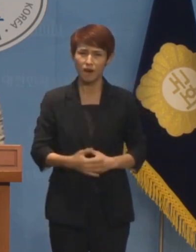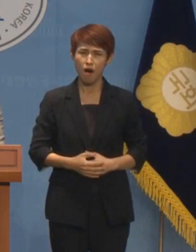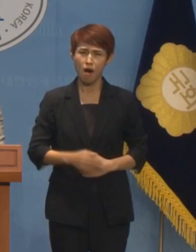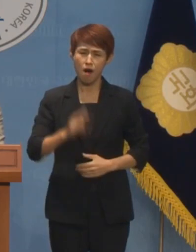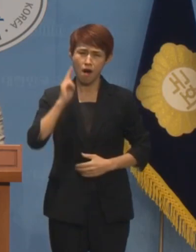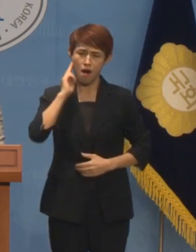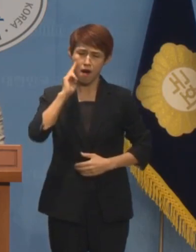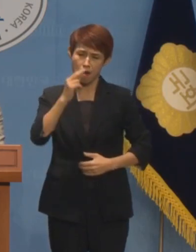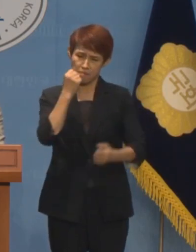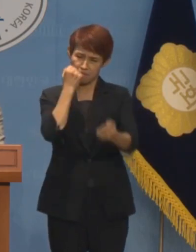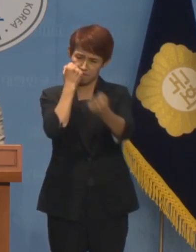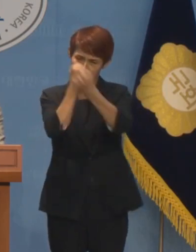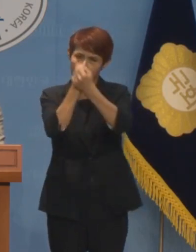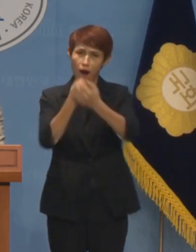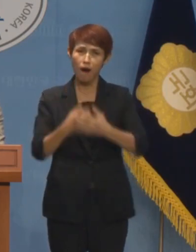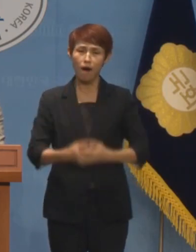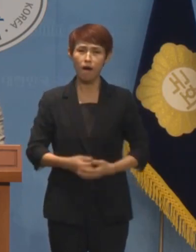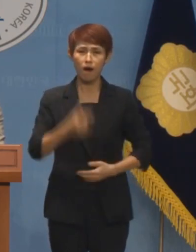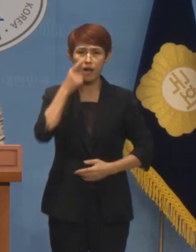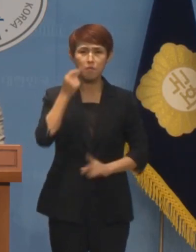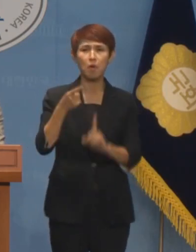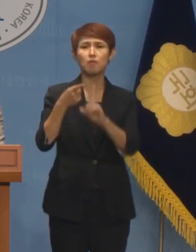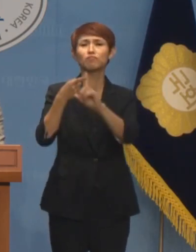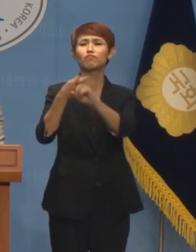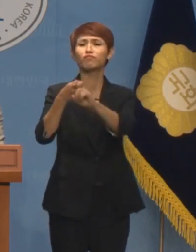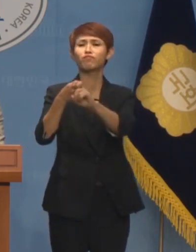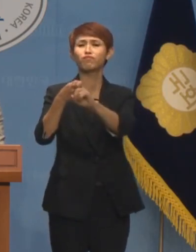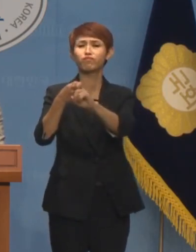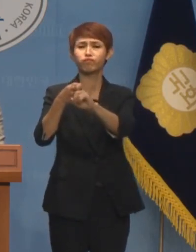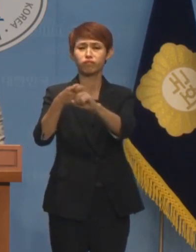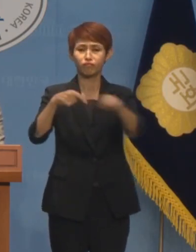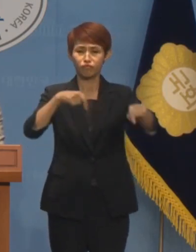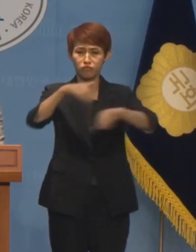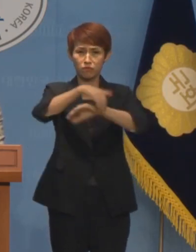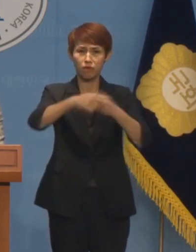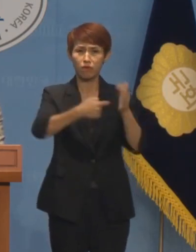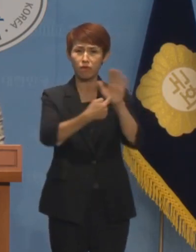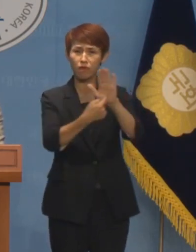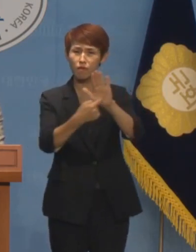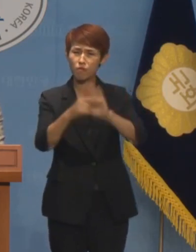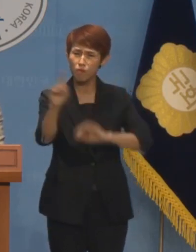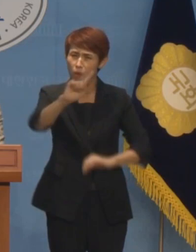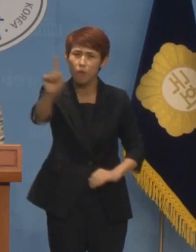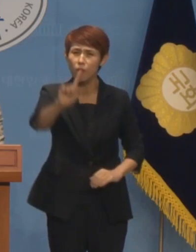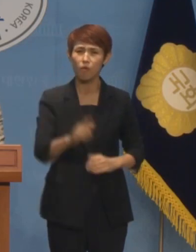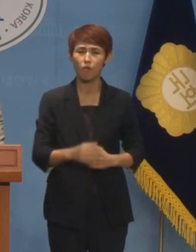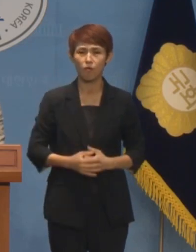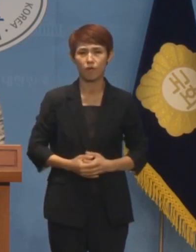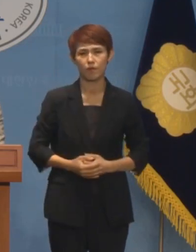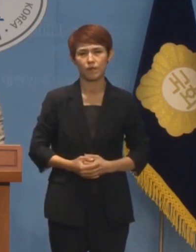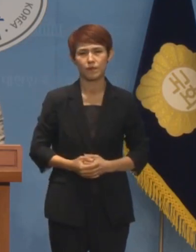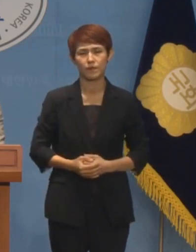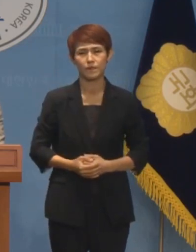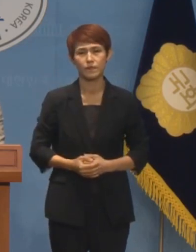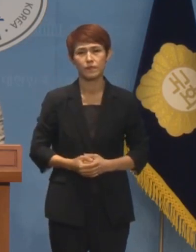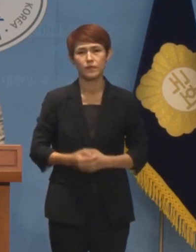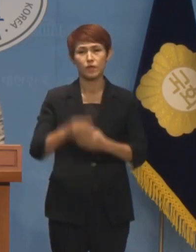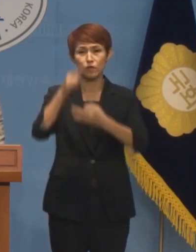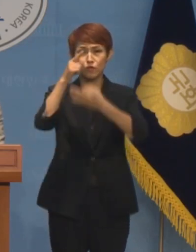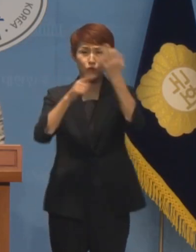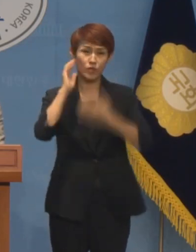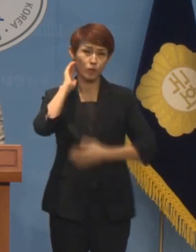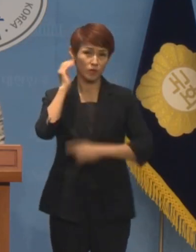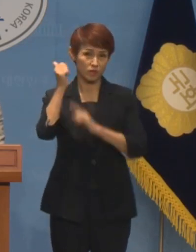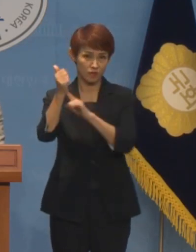이렇게까지 뻔뻔스럽게 친일 일변도의 국정 철학을 보여줄 수 있는 것입니까? 윤석열